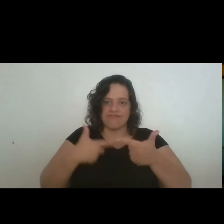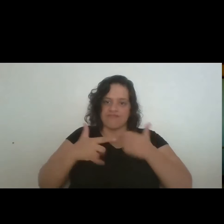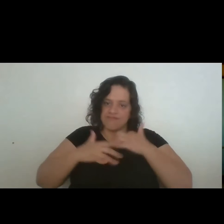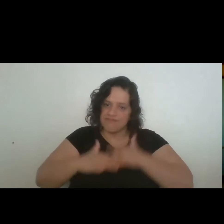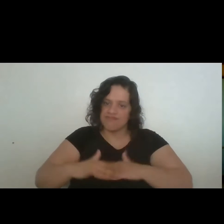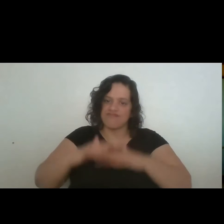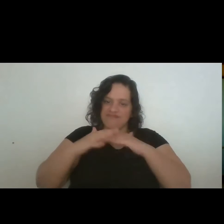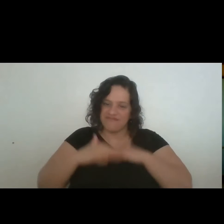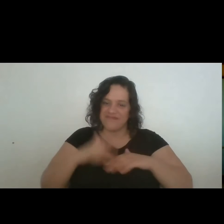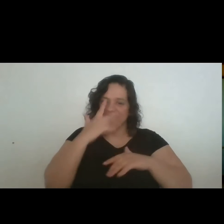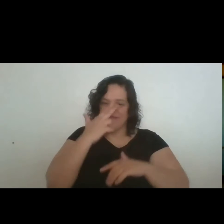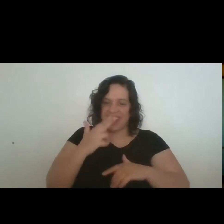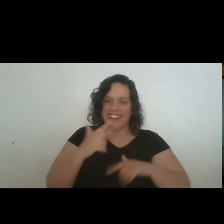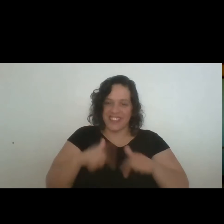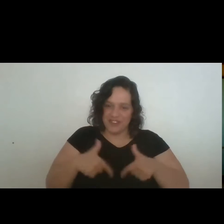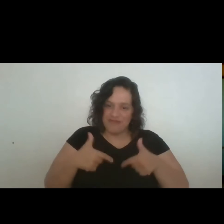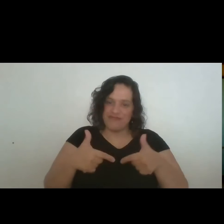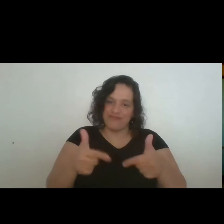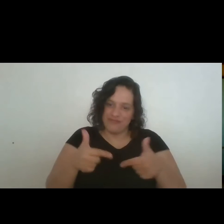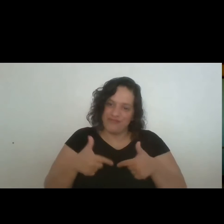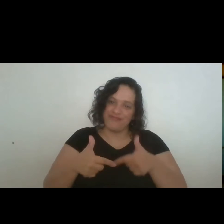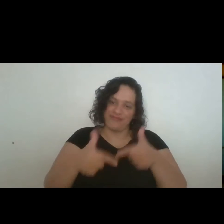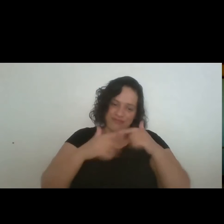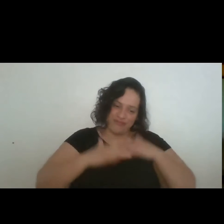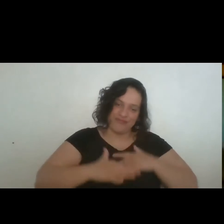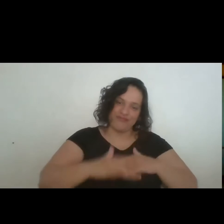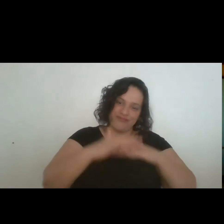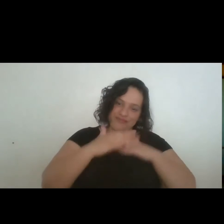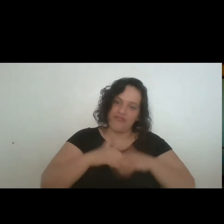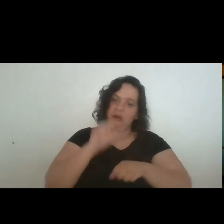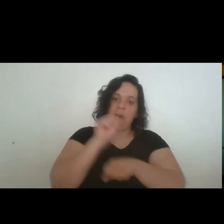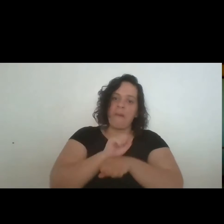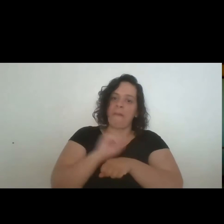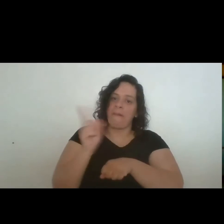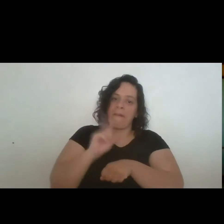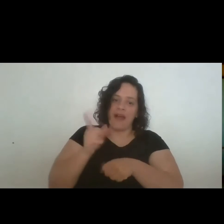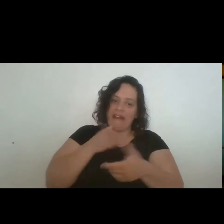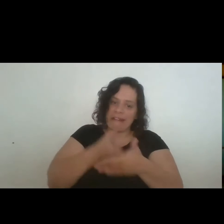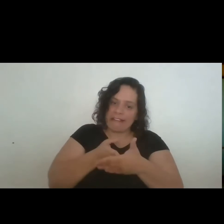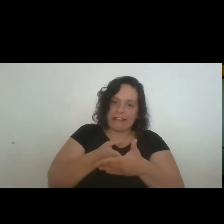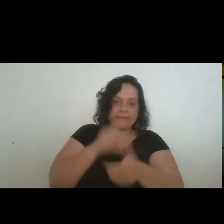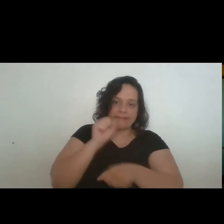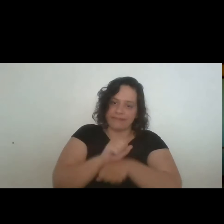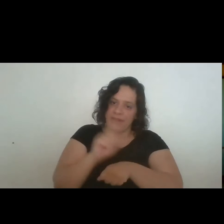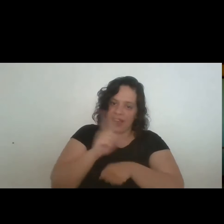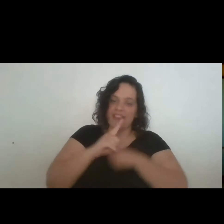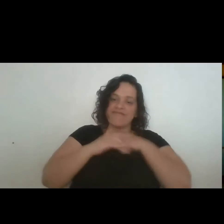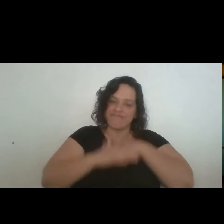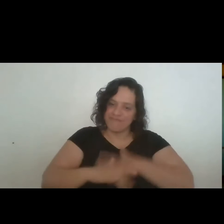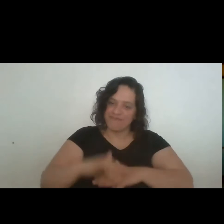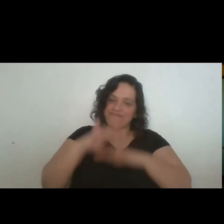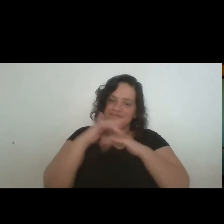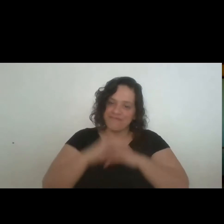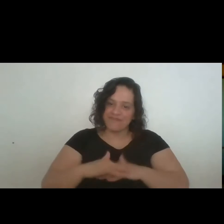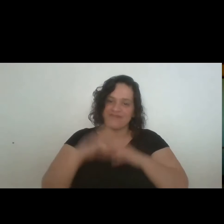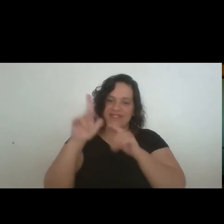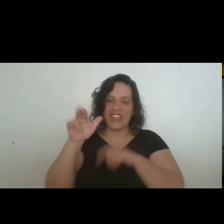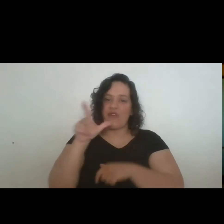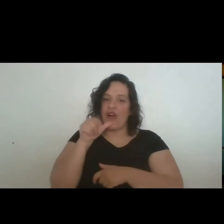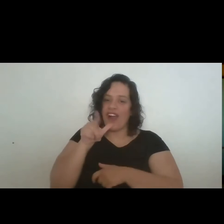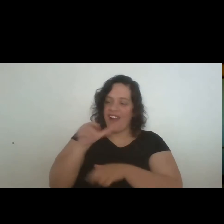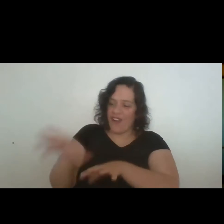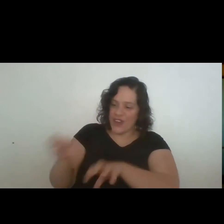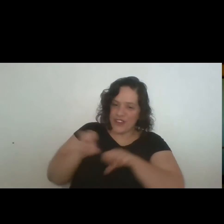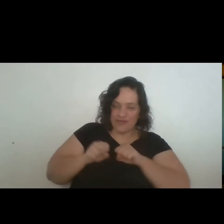as resistências que foram encontradas, e aí a gente encontrou formas de seguir impulsionando